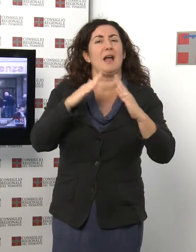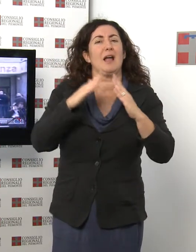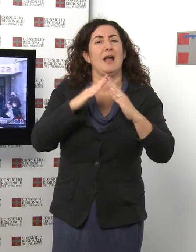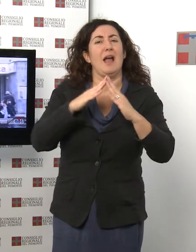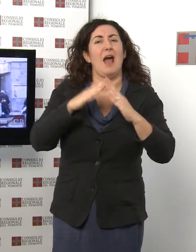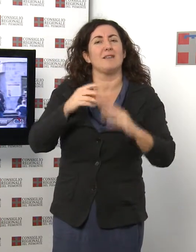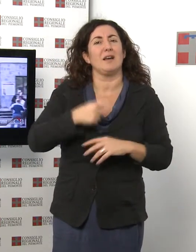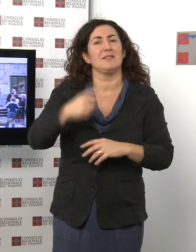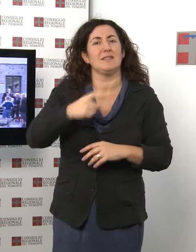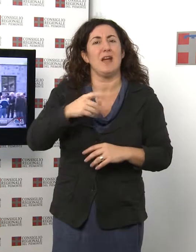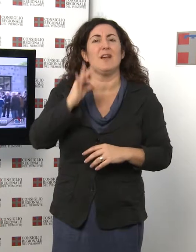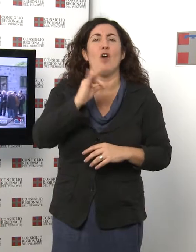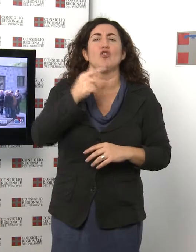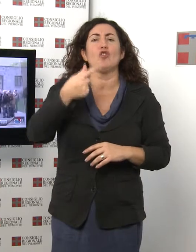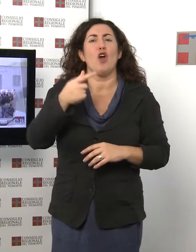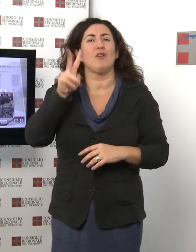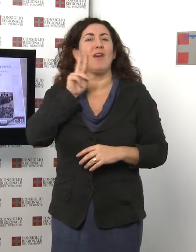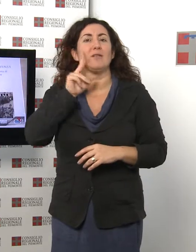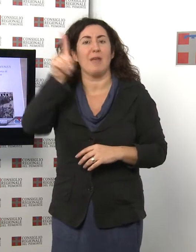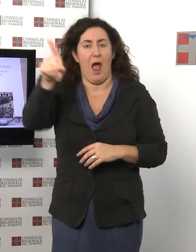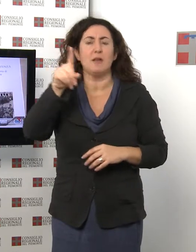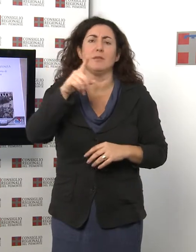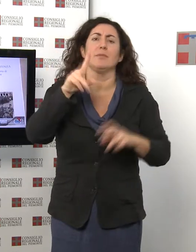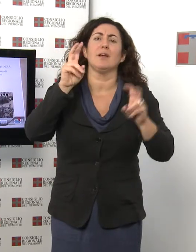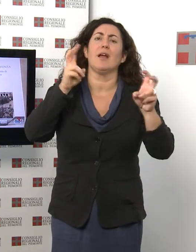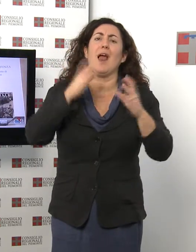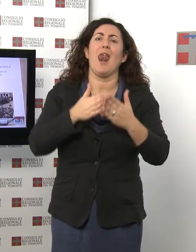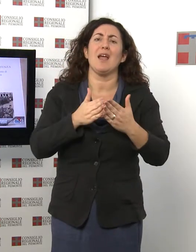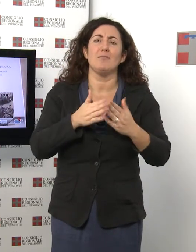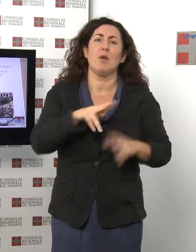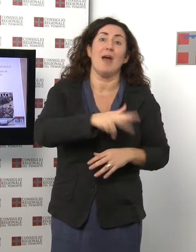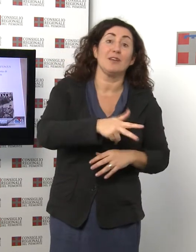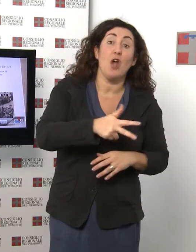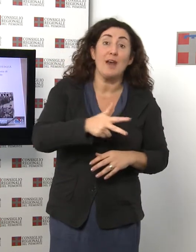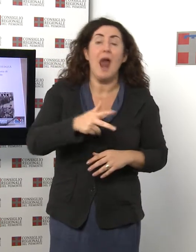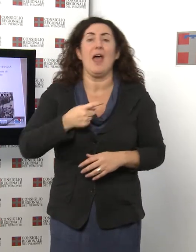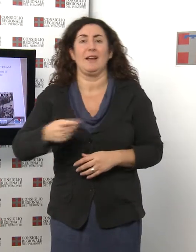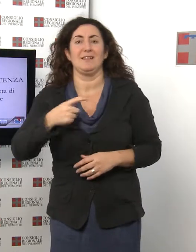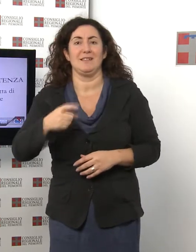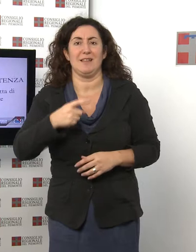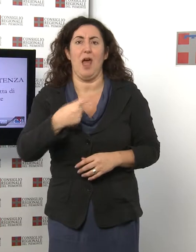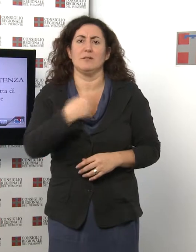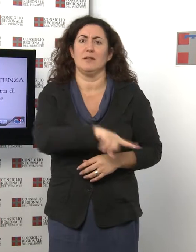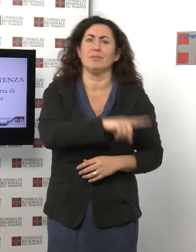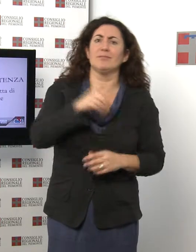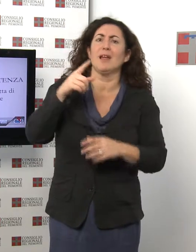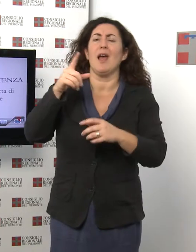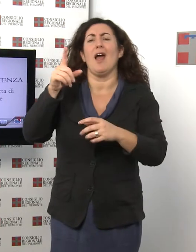stato presentato il libro meridionali e resistenza il contributo del Sud alla lotta di liberazione in Piemonte